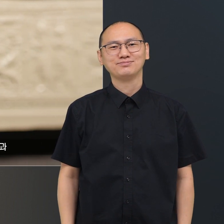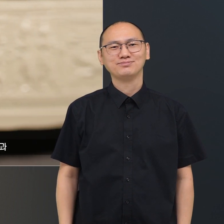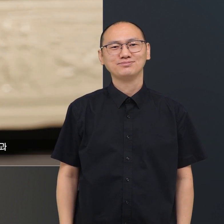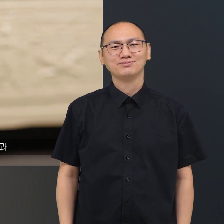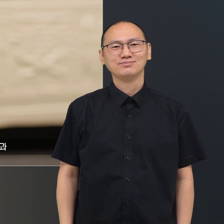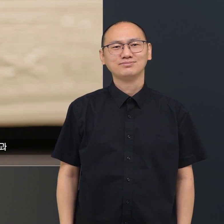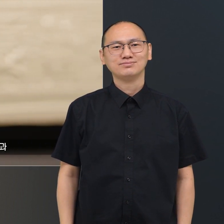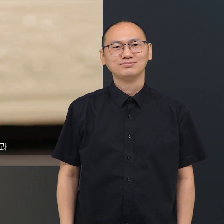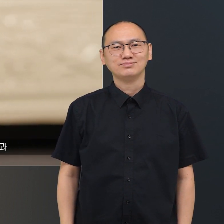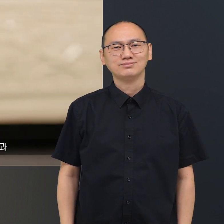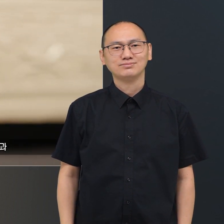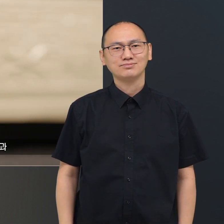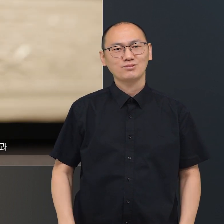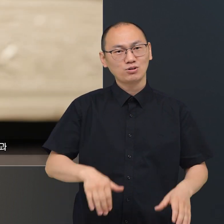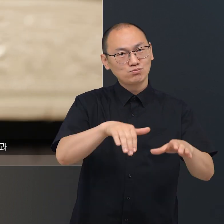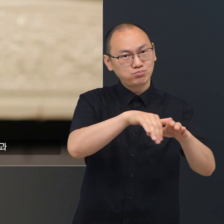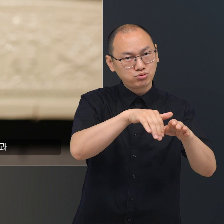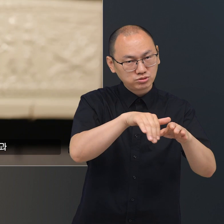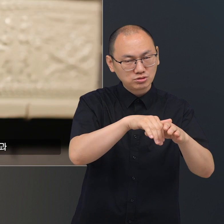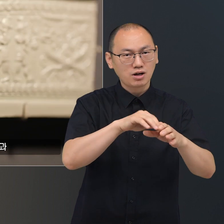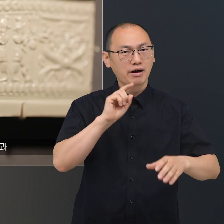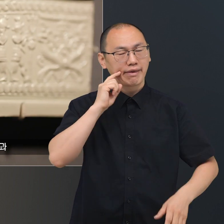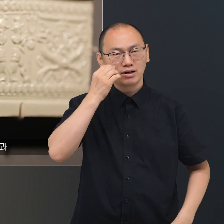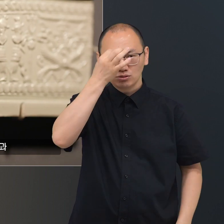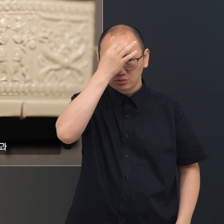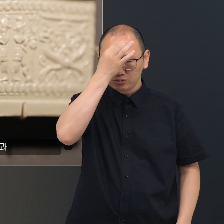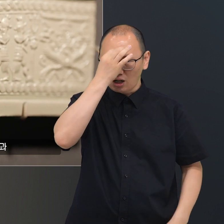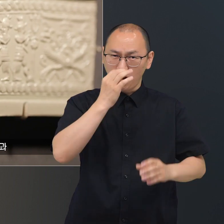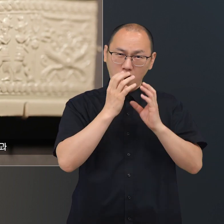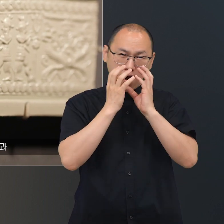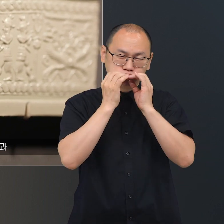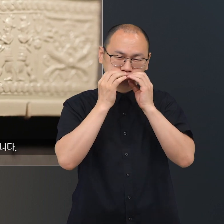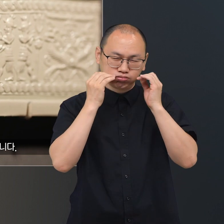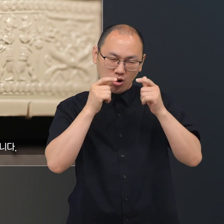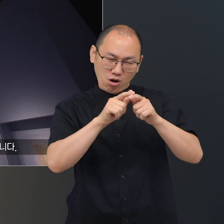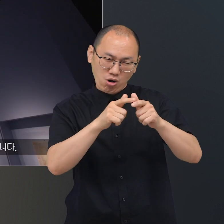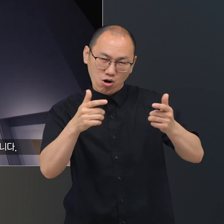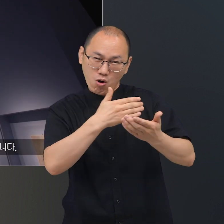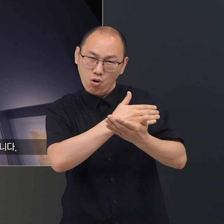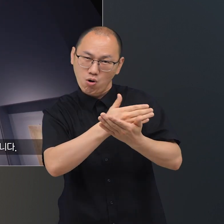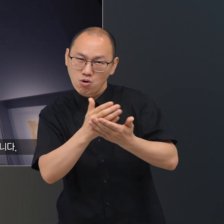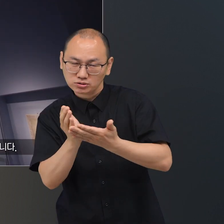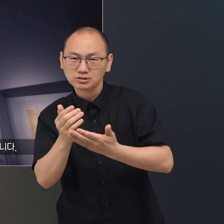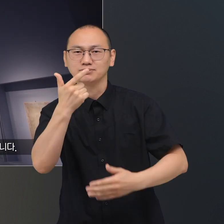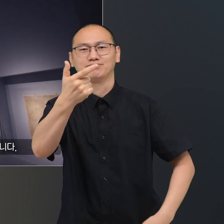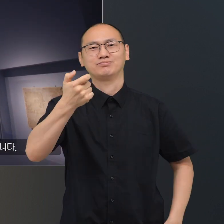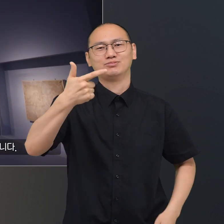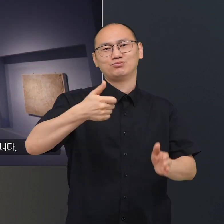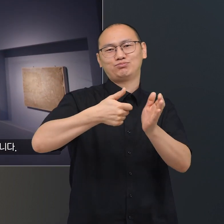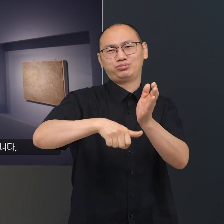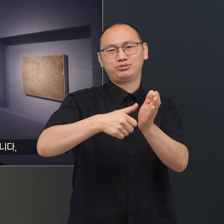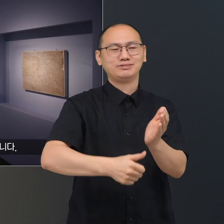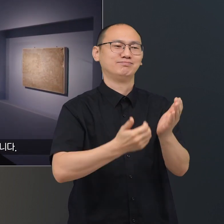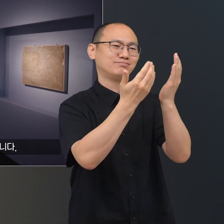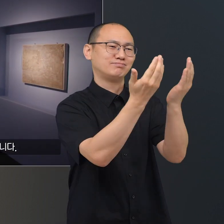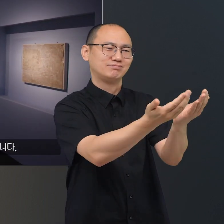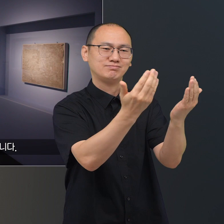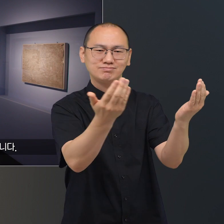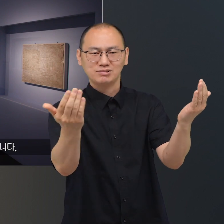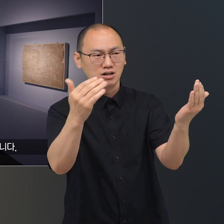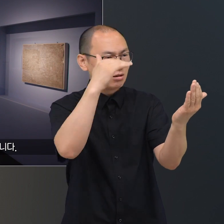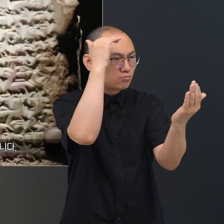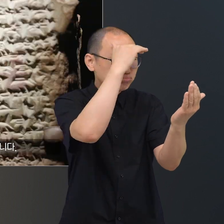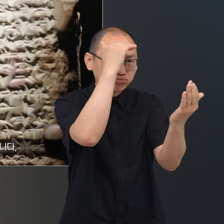이번 전시에서는 메소포타미아 문명의 문화혁신과 예술을 보여주는 66점의